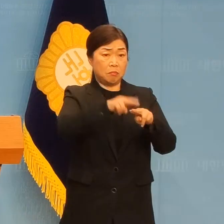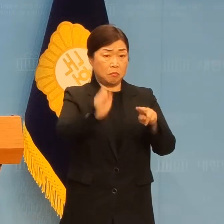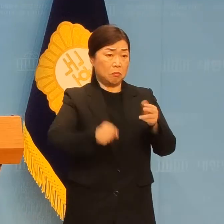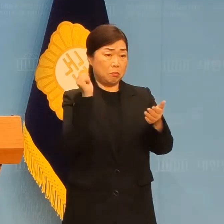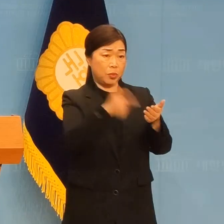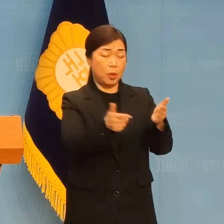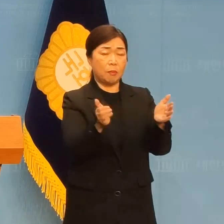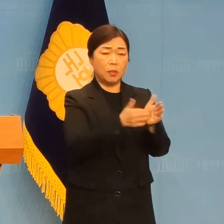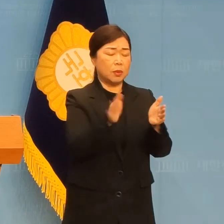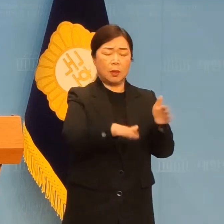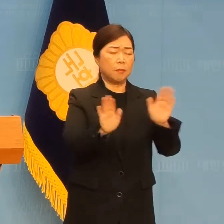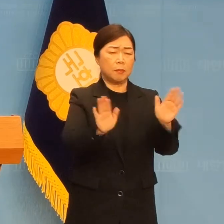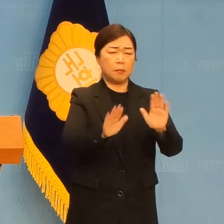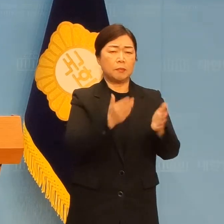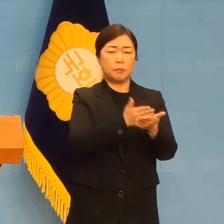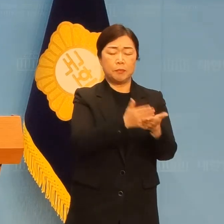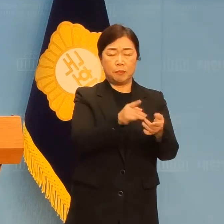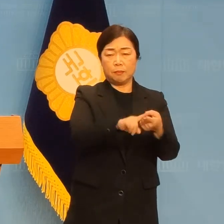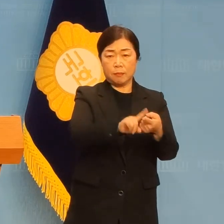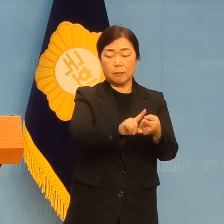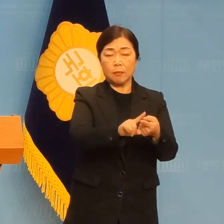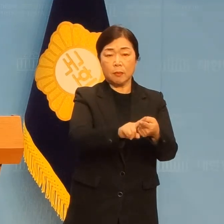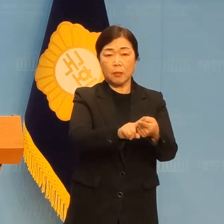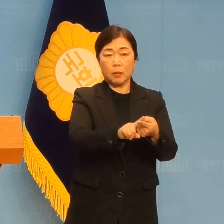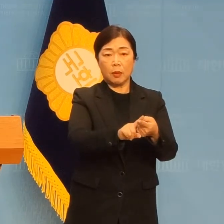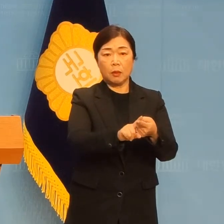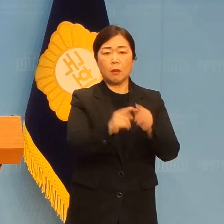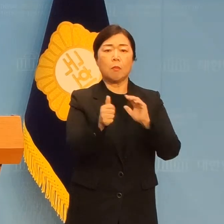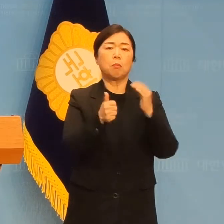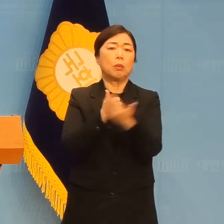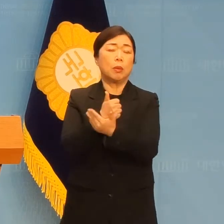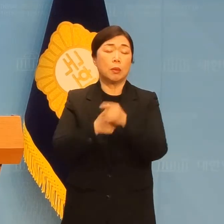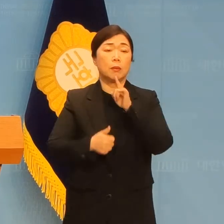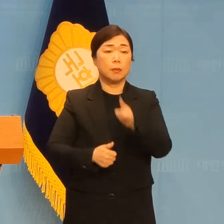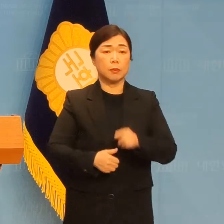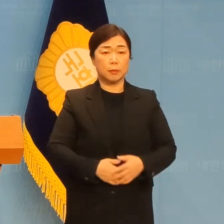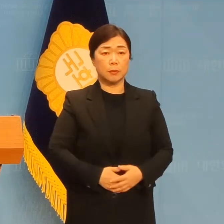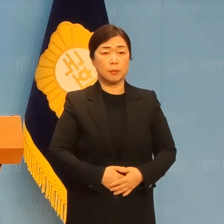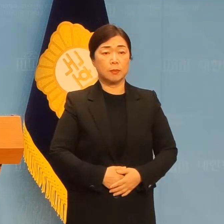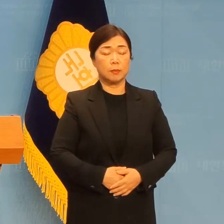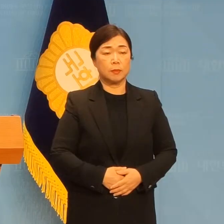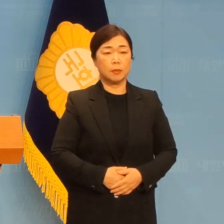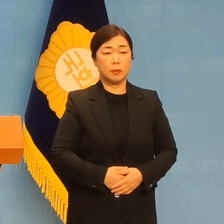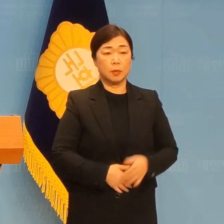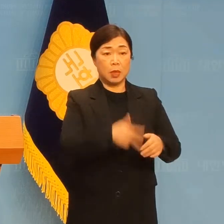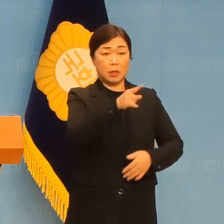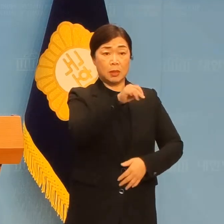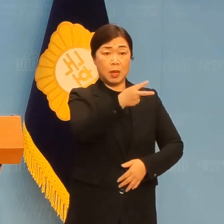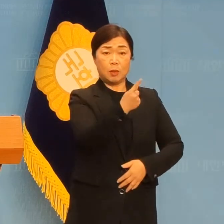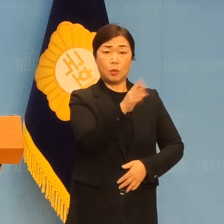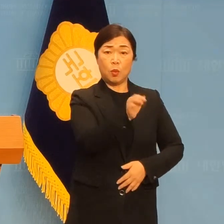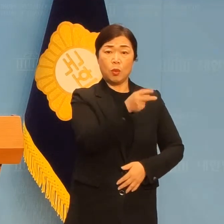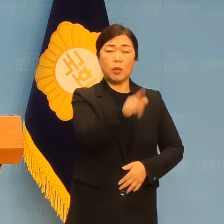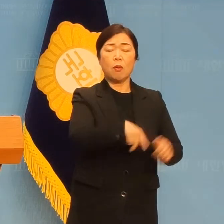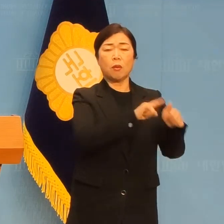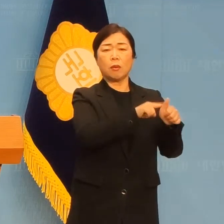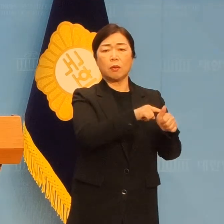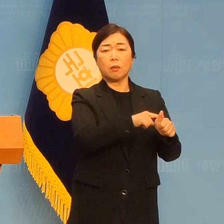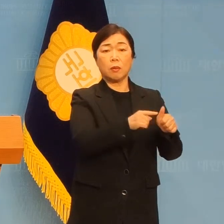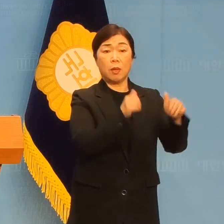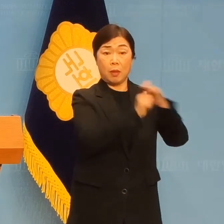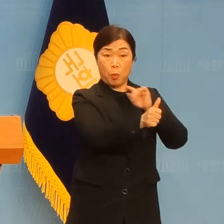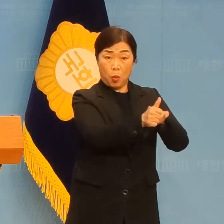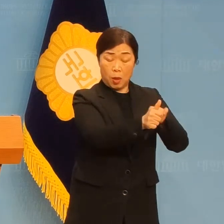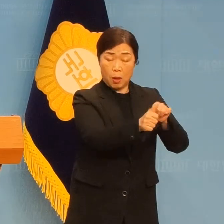합니다. 막말 전문가 장동혁 대표가 발탁한 인재 수준입니다.